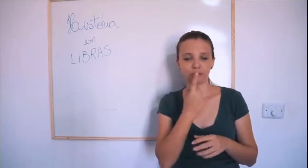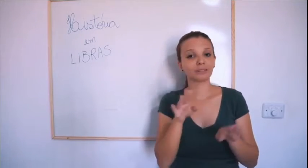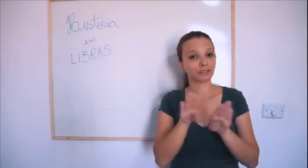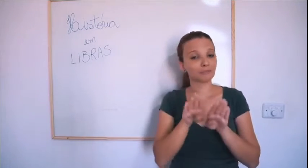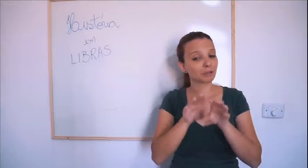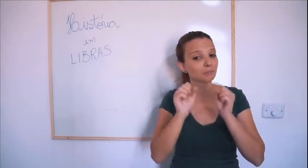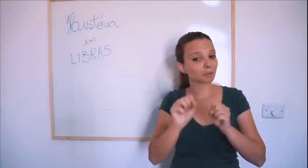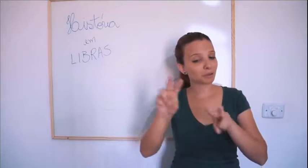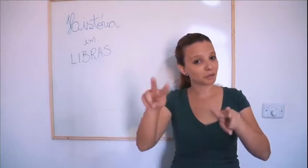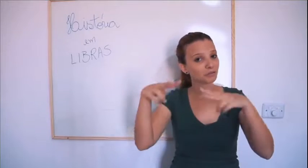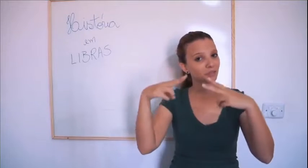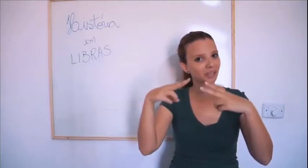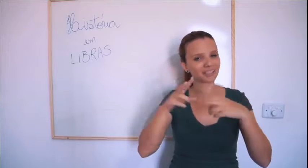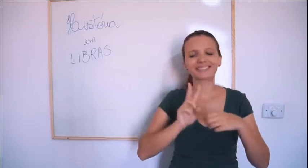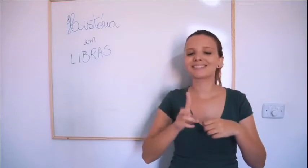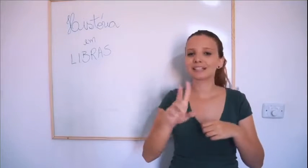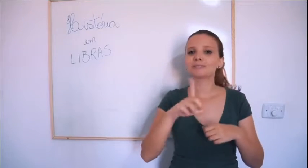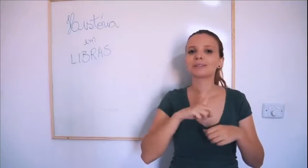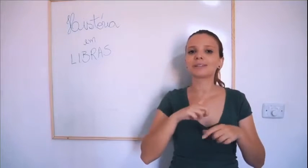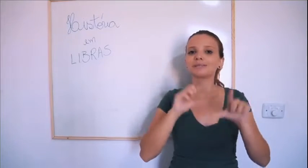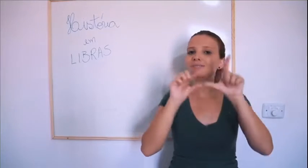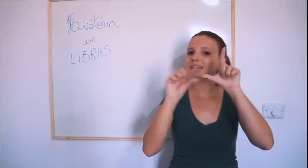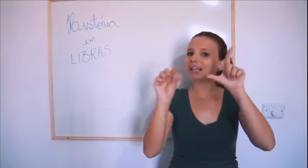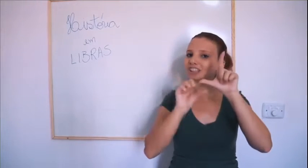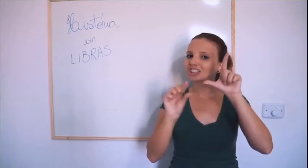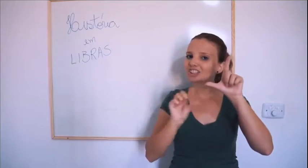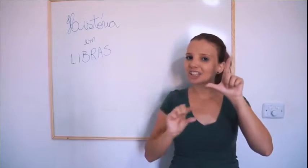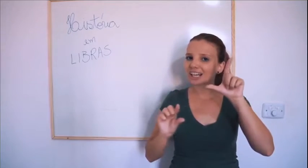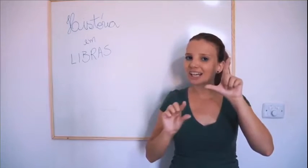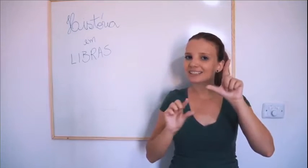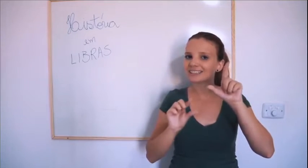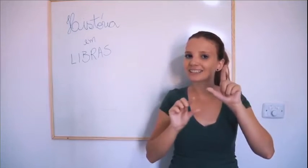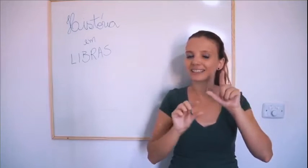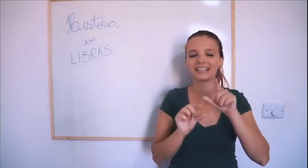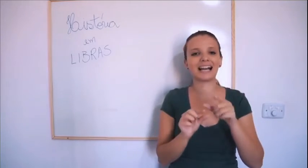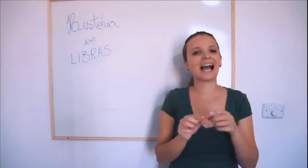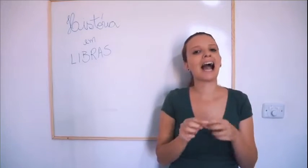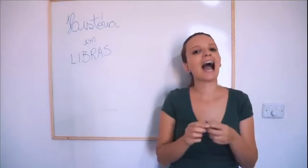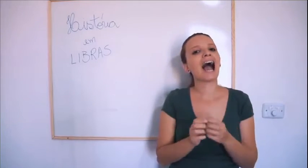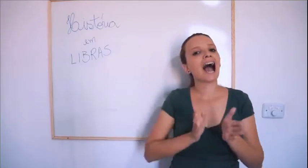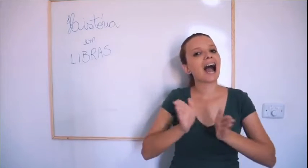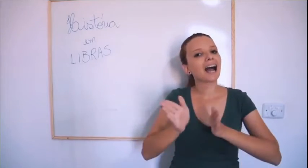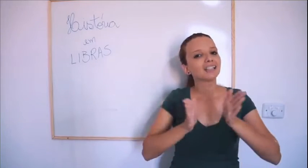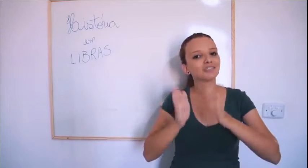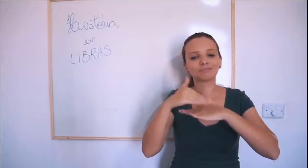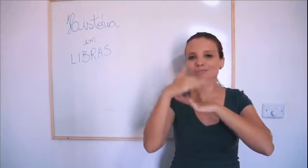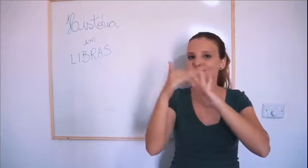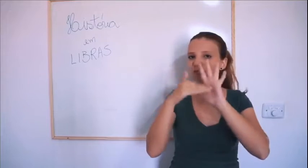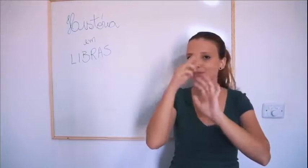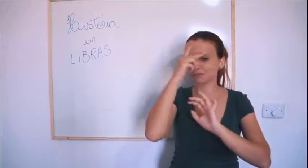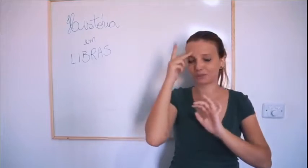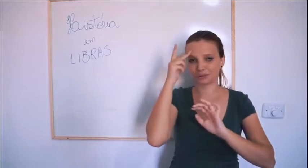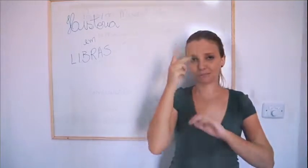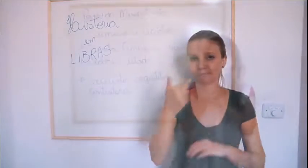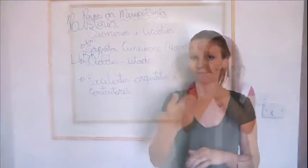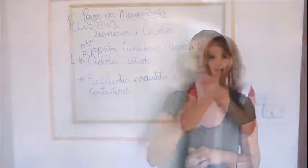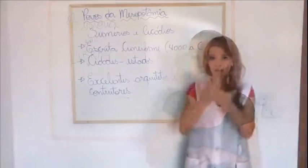você não for surdo, também é bem-vindo no canal. Sempre haverá legendas e narração para ser acessível a todos. Na aula